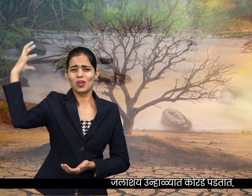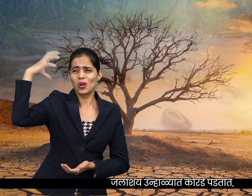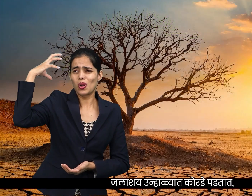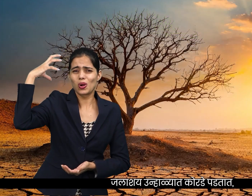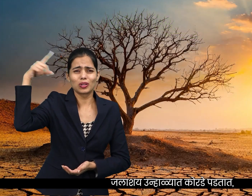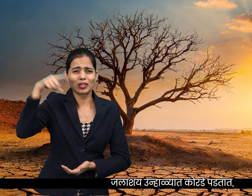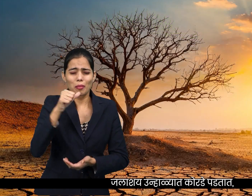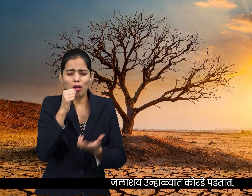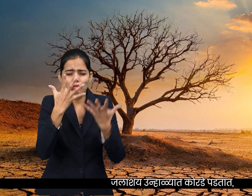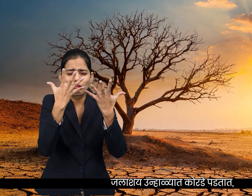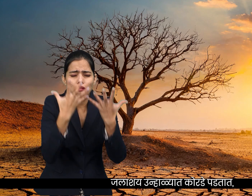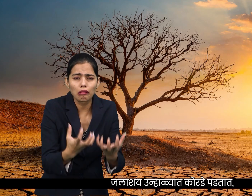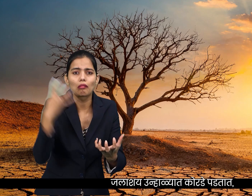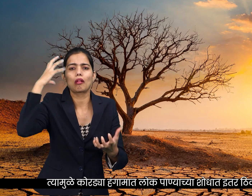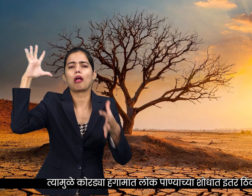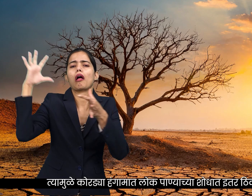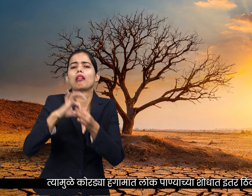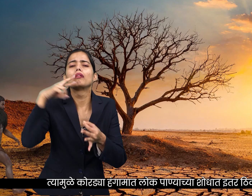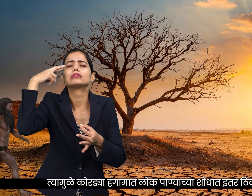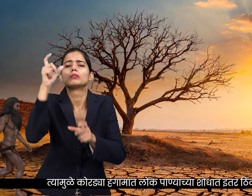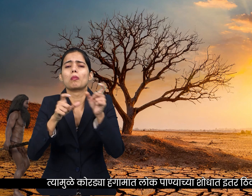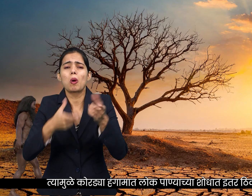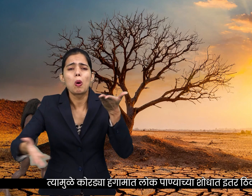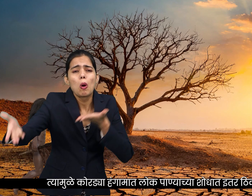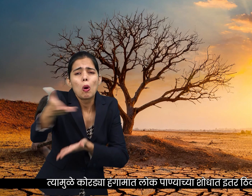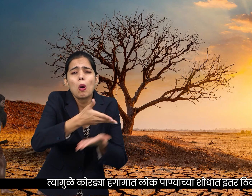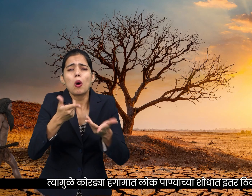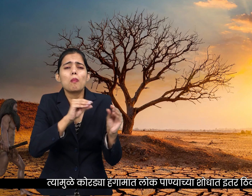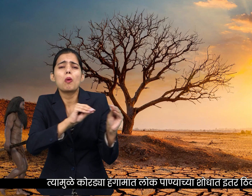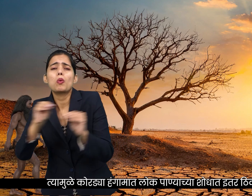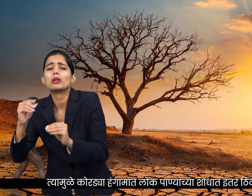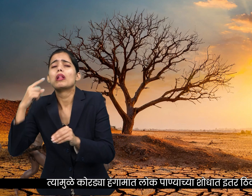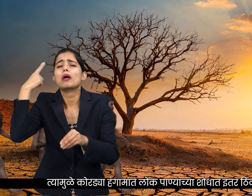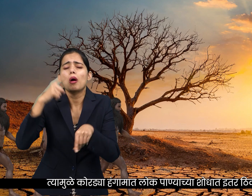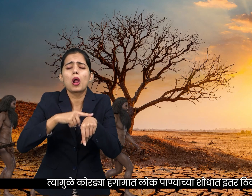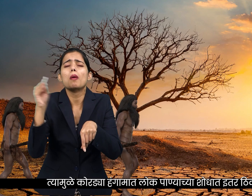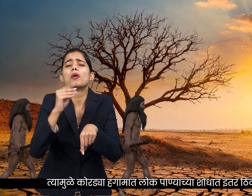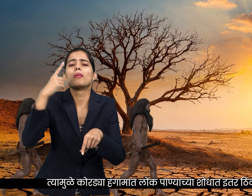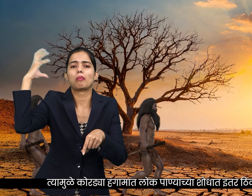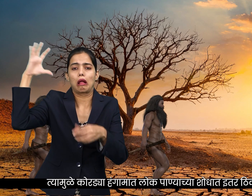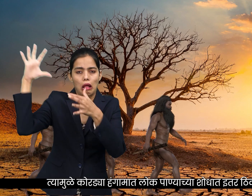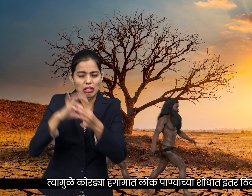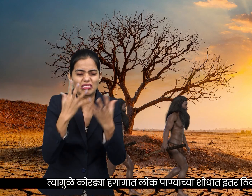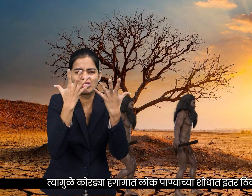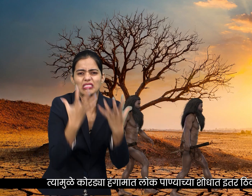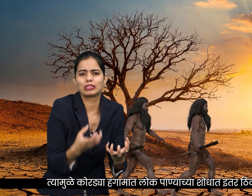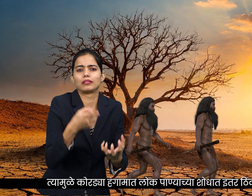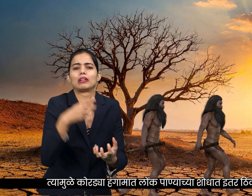जलाशय उन्हाळ्यात कोरडे पडतात. त्यामुळे कोरड्या हंगामात लोक पाण्याच्या शोधात इतर ठिकाणी जातात.